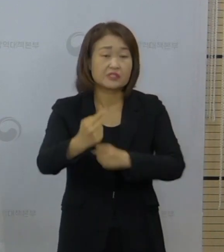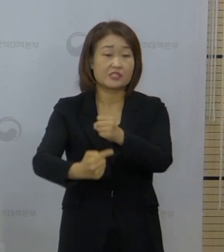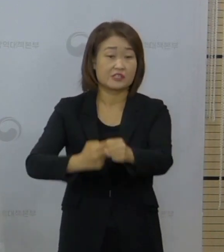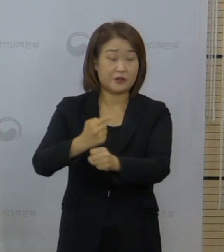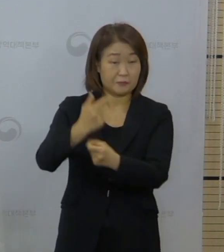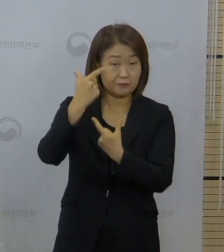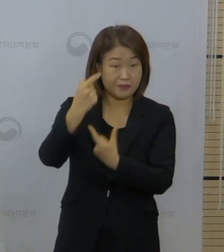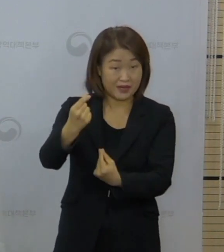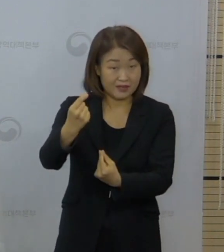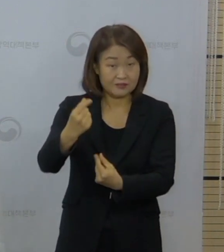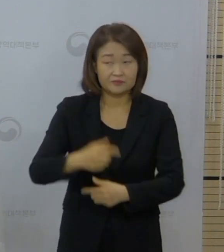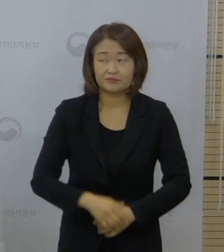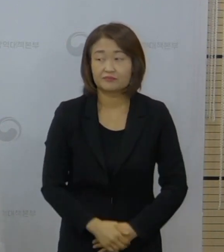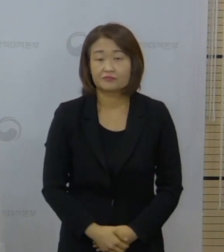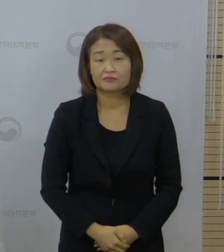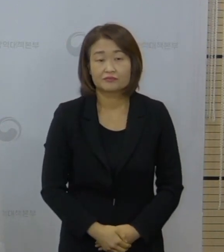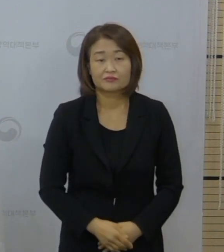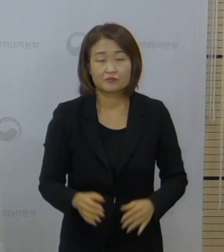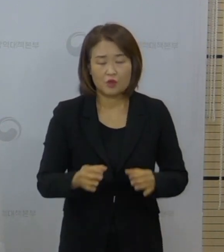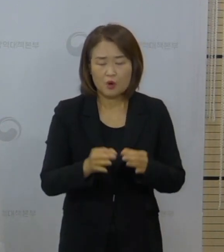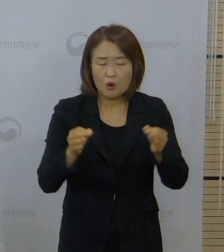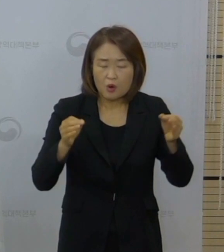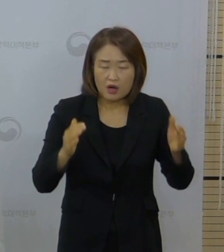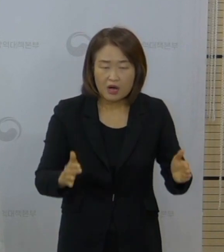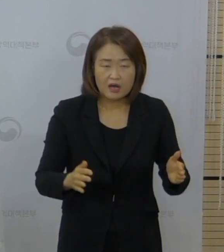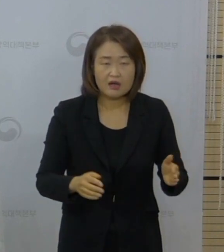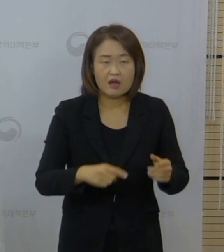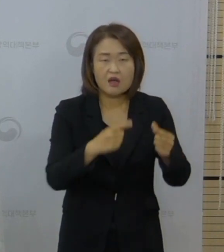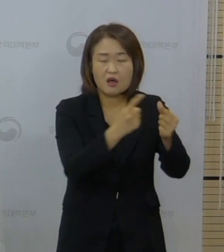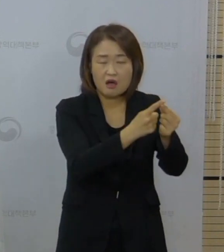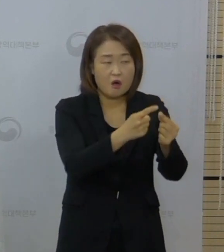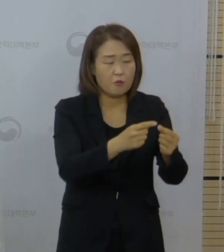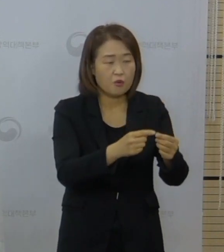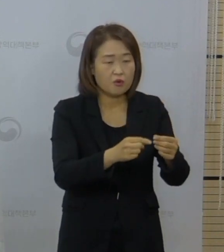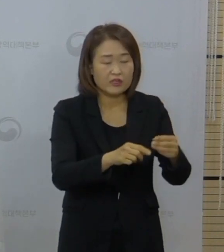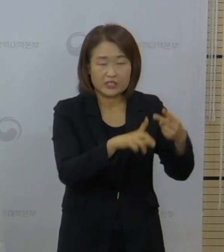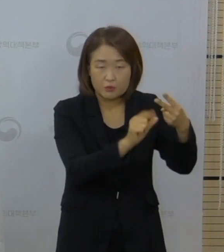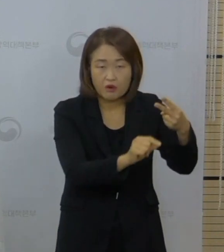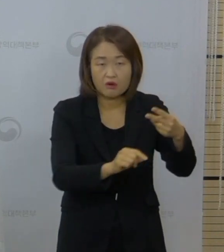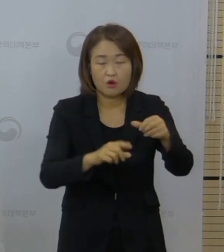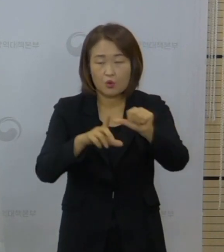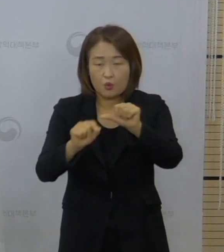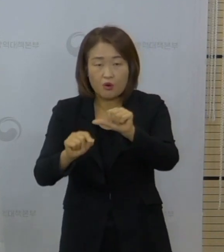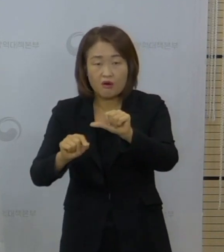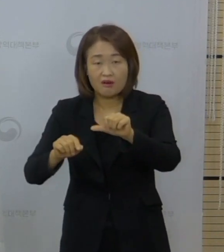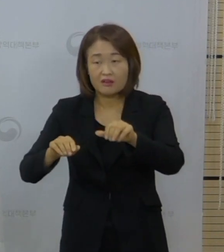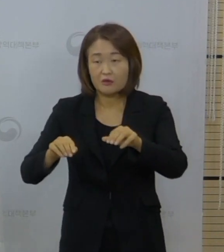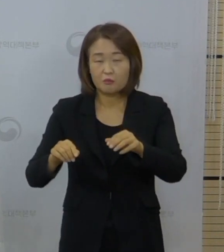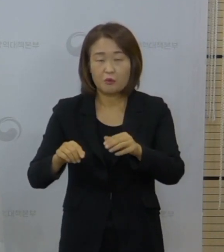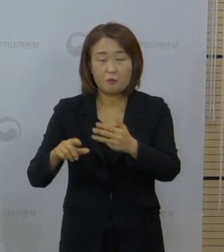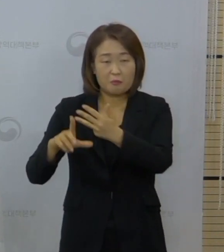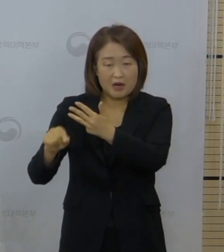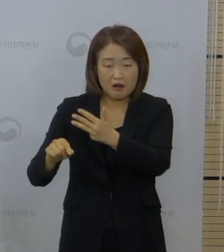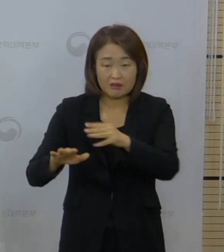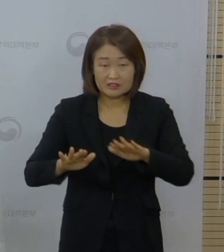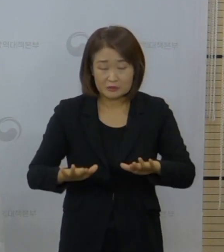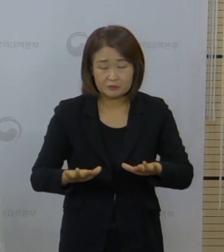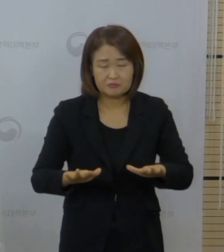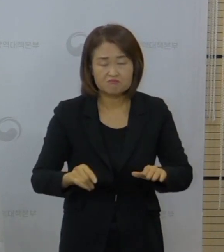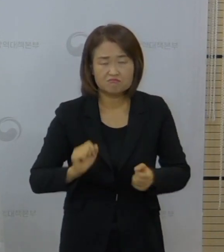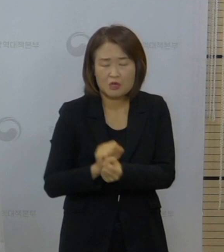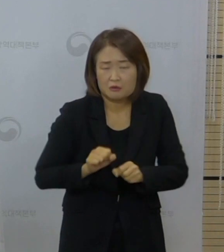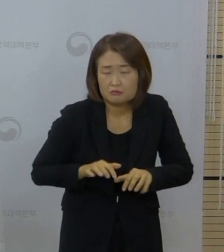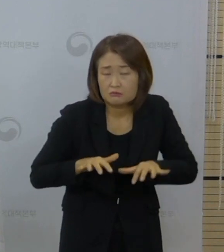지났습니다. 그동안 세 차례의 유행이 있었고 국민 여러분의 적극적인 참여와 협조를